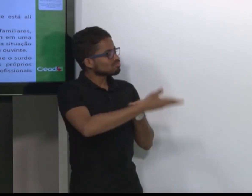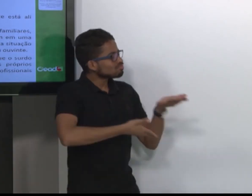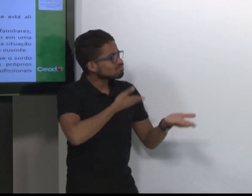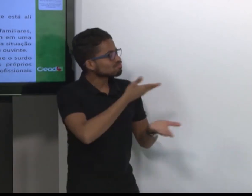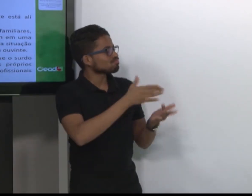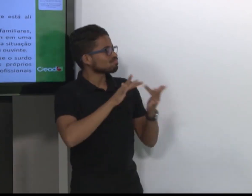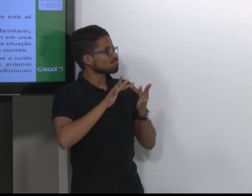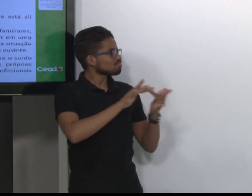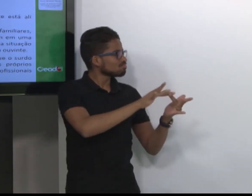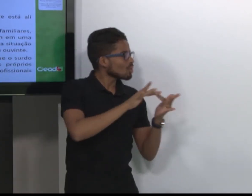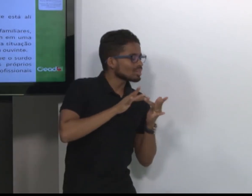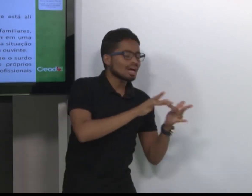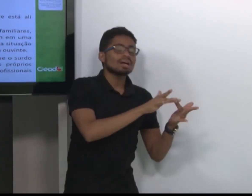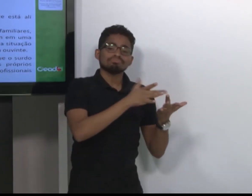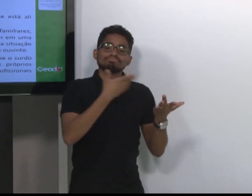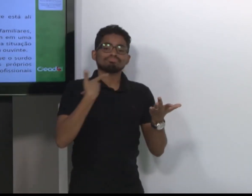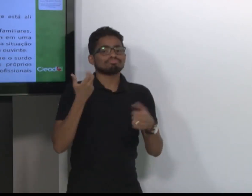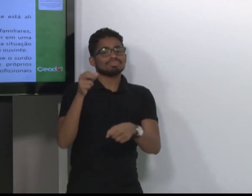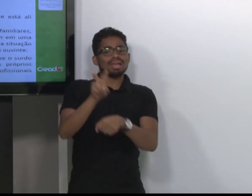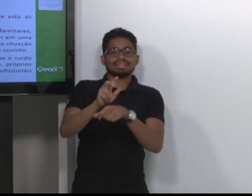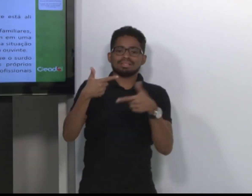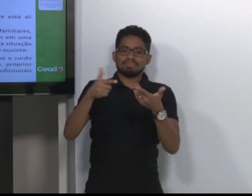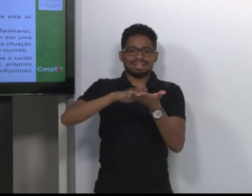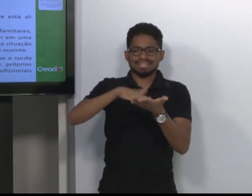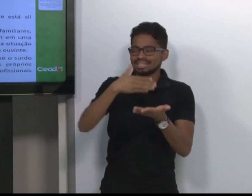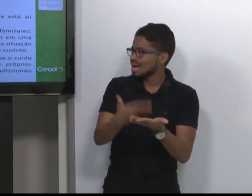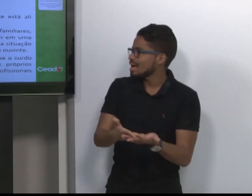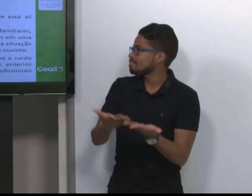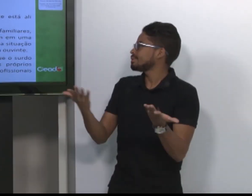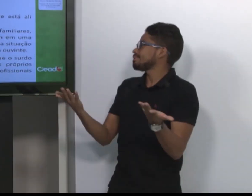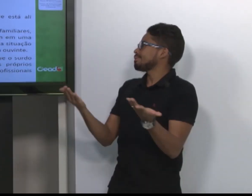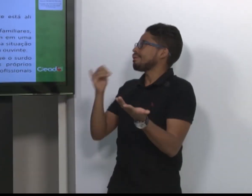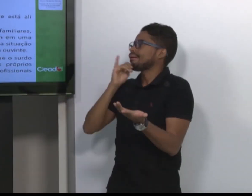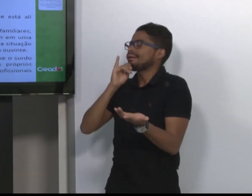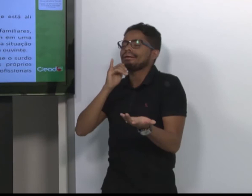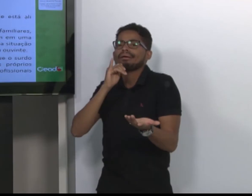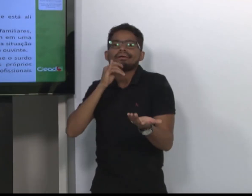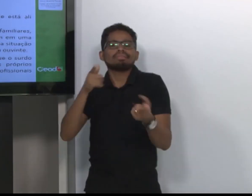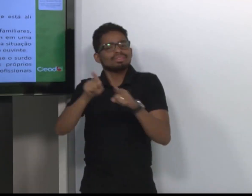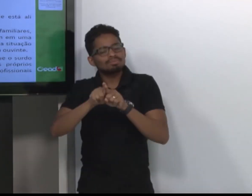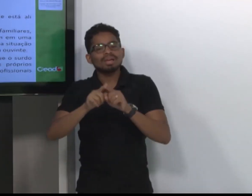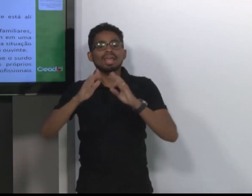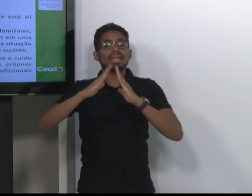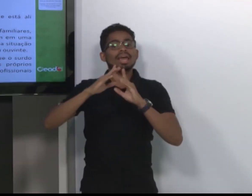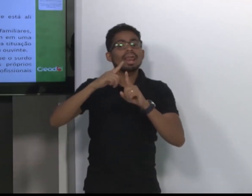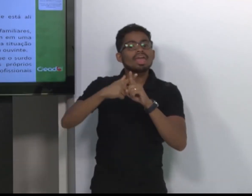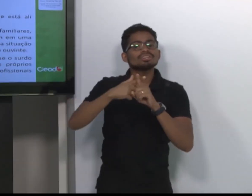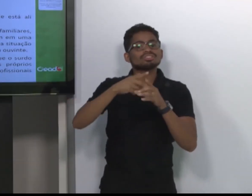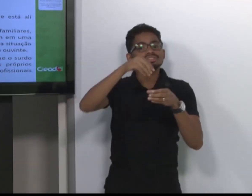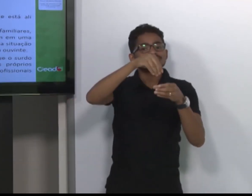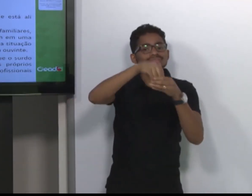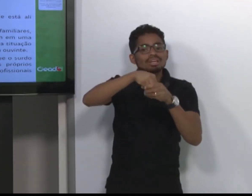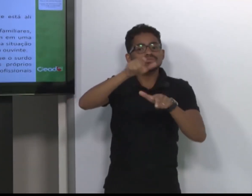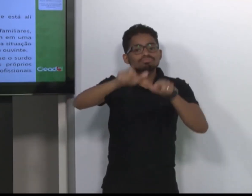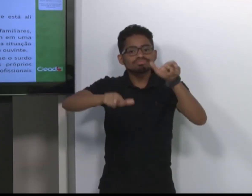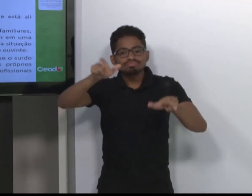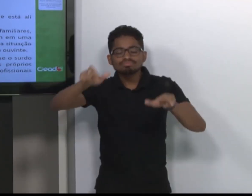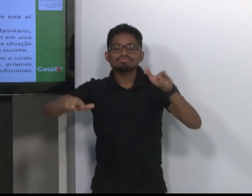com os surdos. Então, atuavam como tradutor-intérprete em contextos religiosos, em igreja. Então, ali aceitava